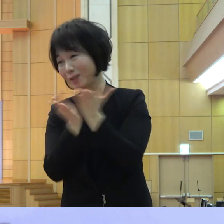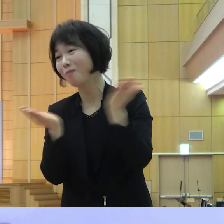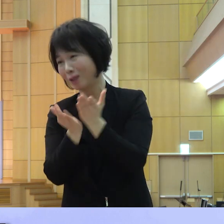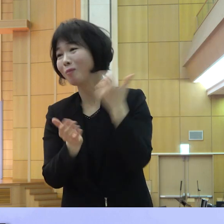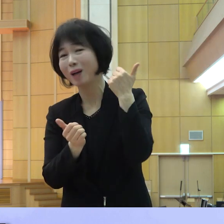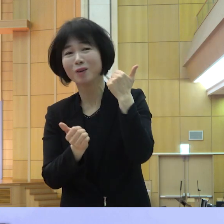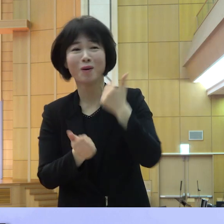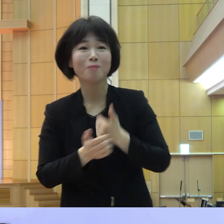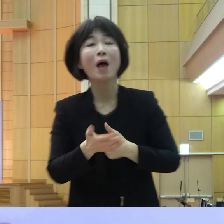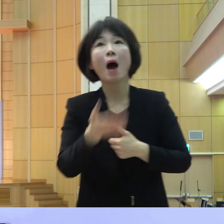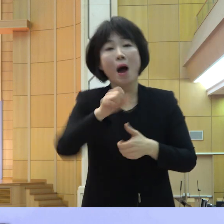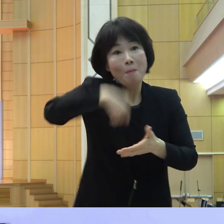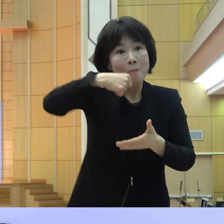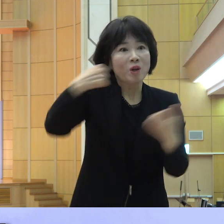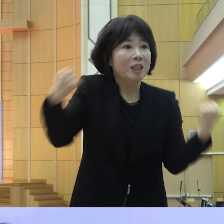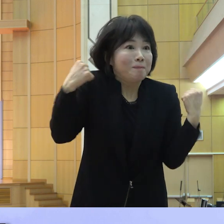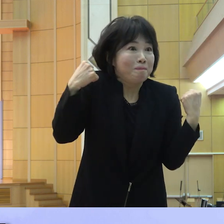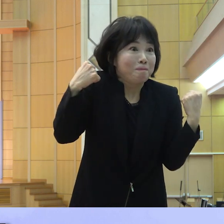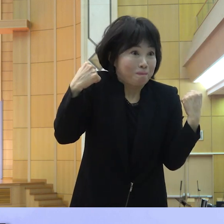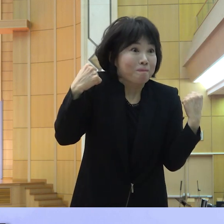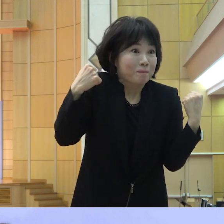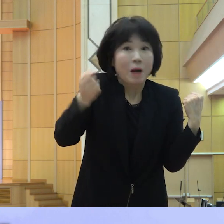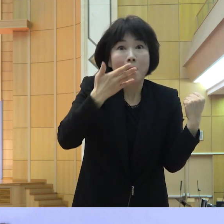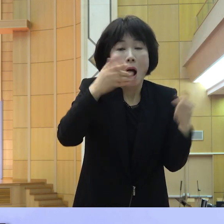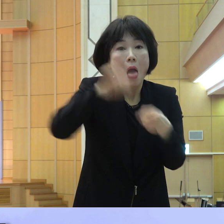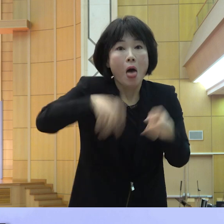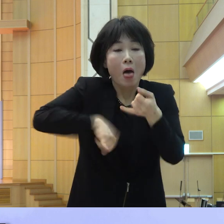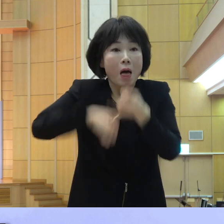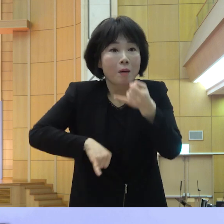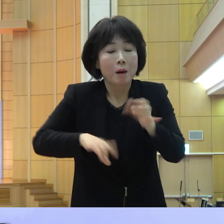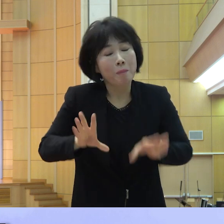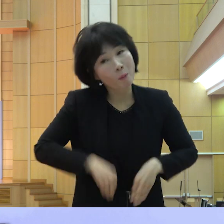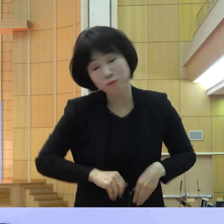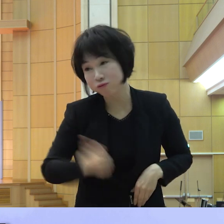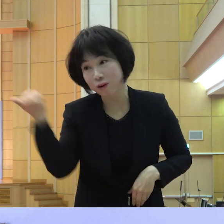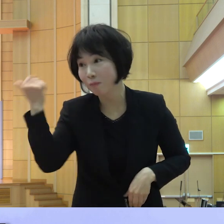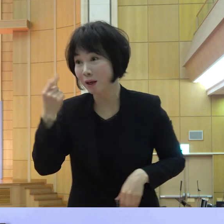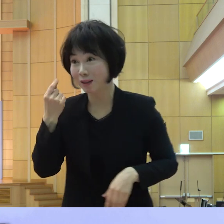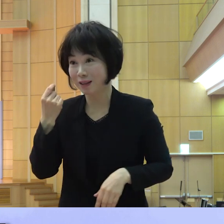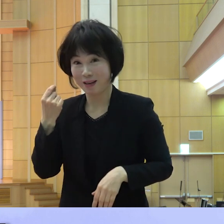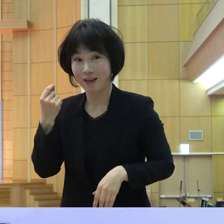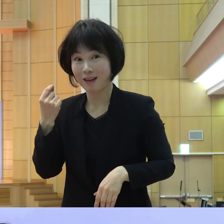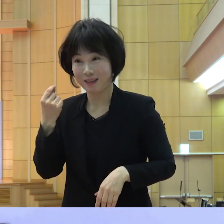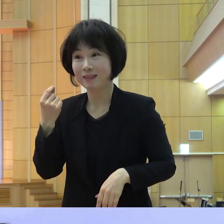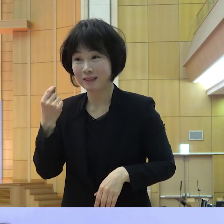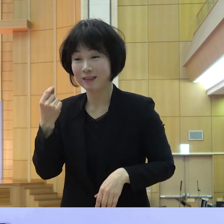의미하는 것입니다. 떡으로만 살 것이 아니라면 육신에 먹는 것만 의존해 가지고